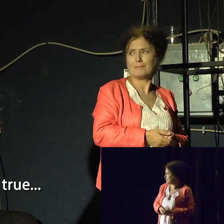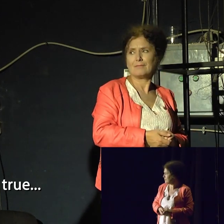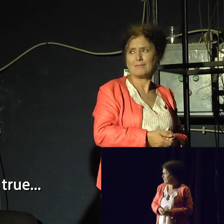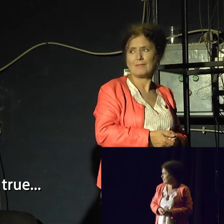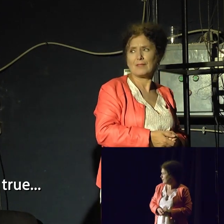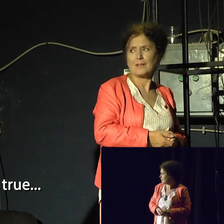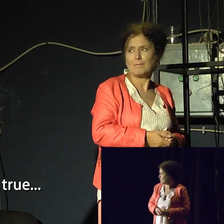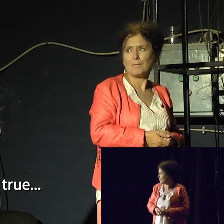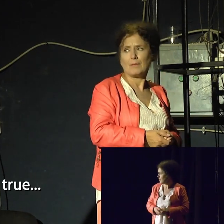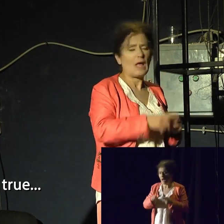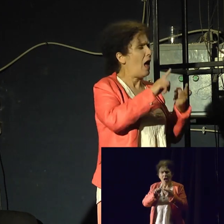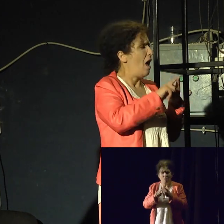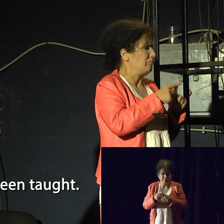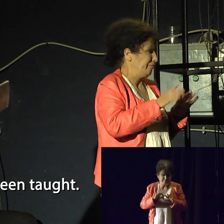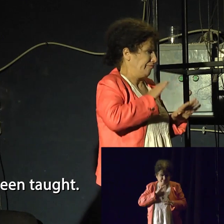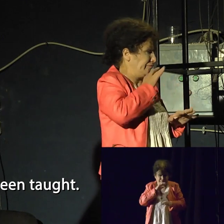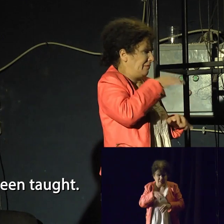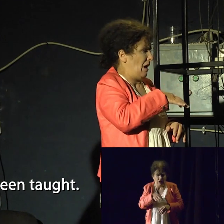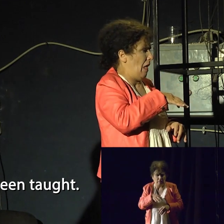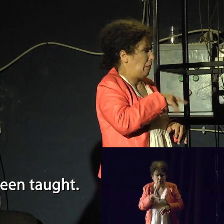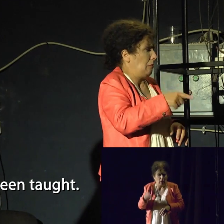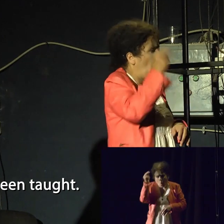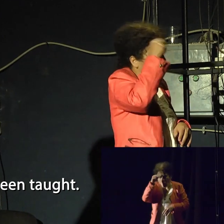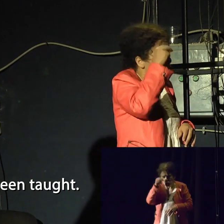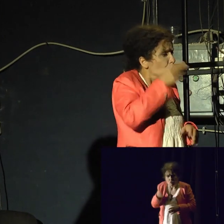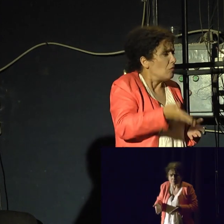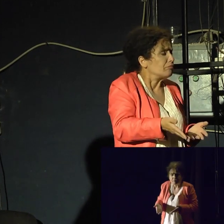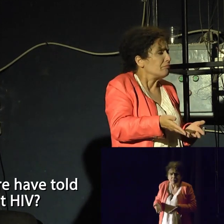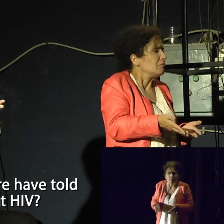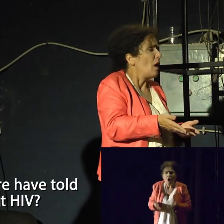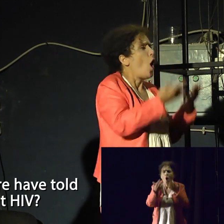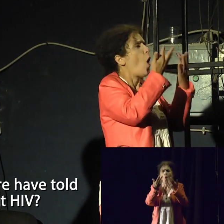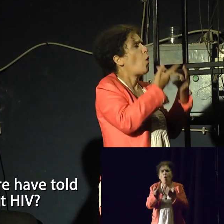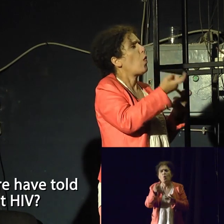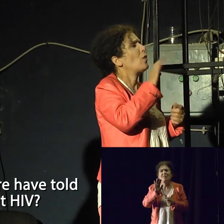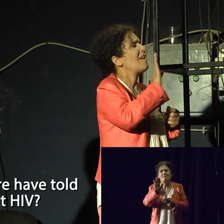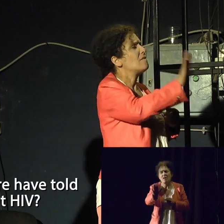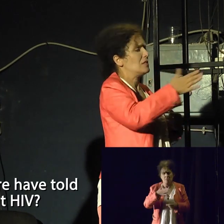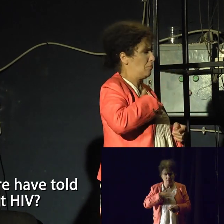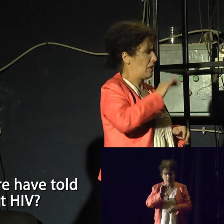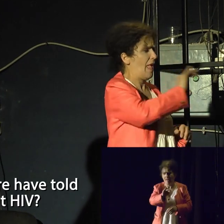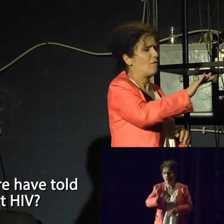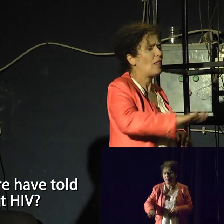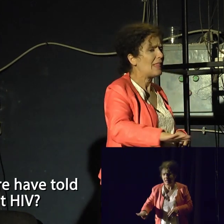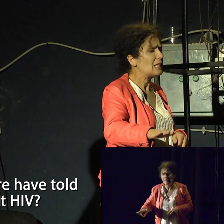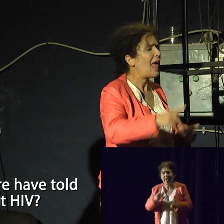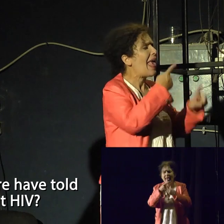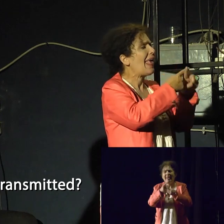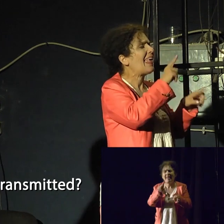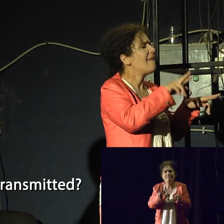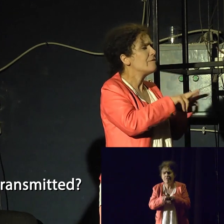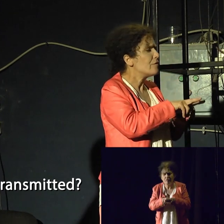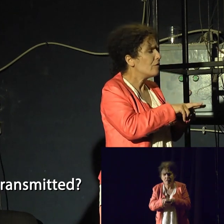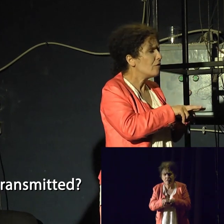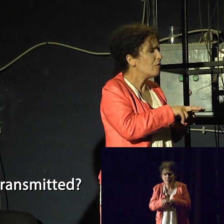Гадно, ама тоа е. Ги учеле. Колку од вас му имате кажано на вашето дете што е ХИВ? Преку